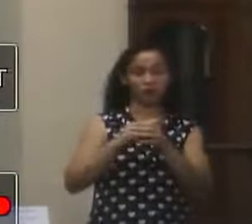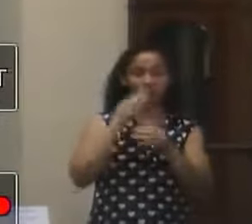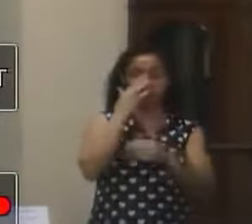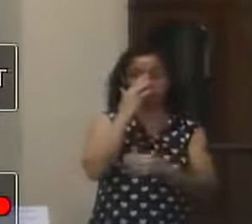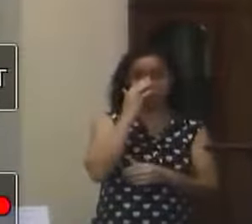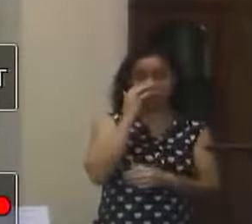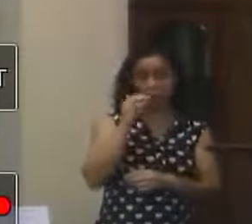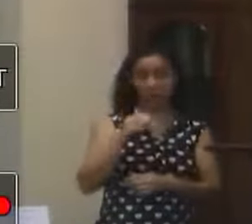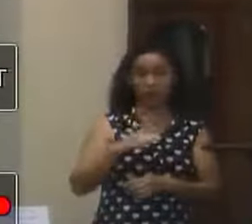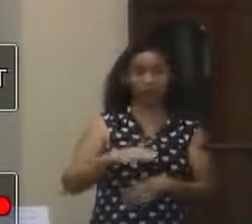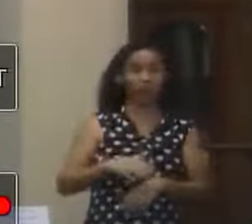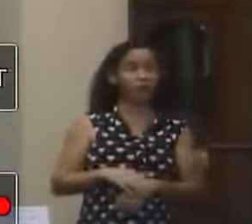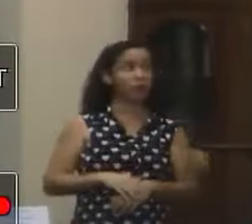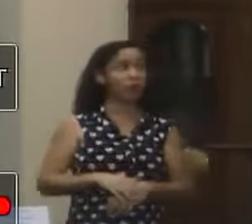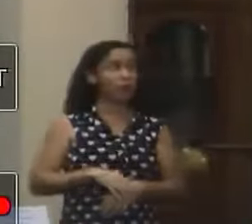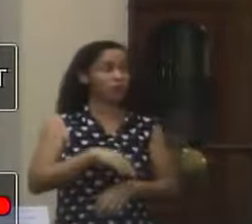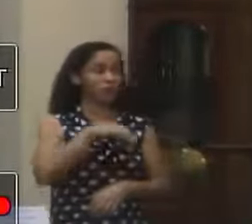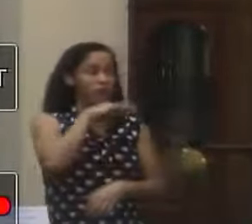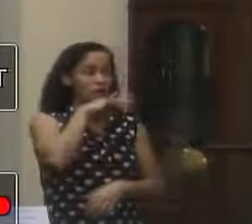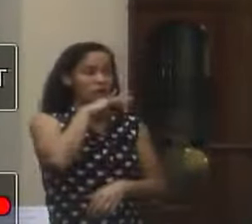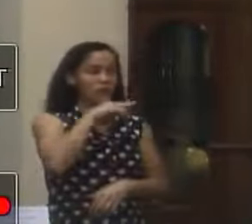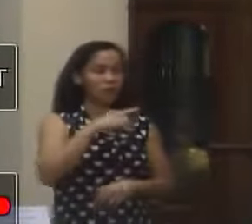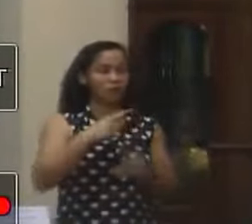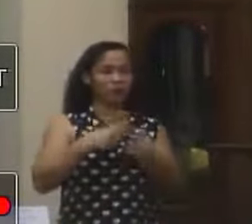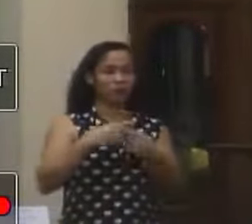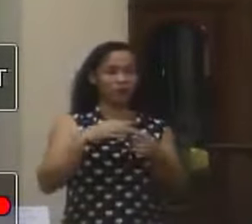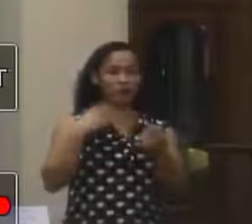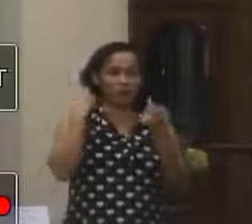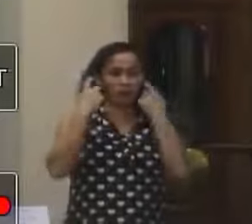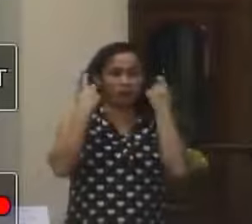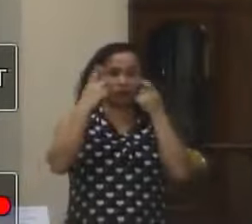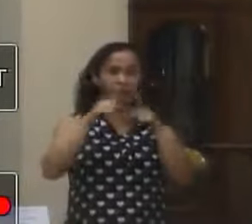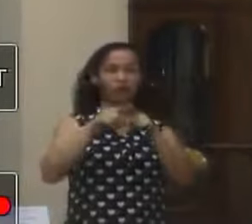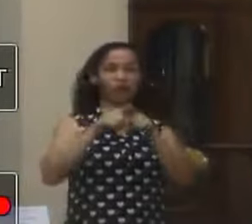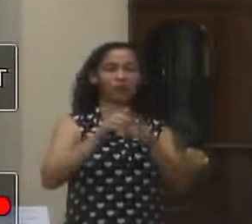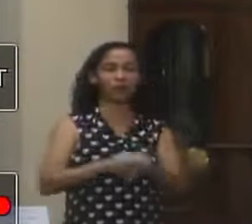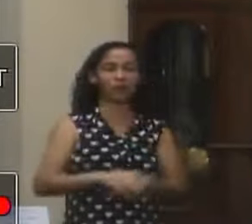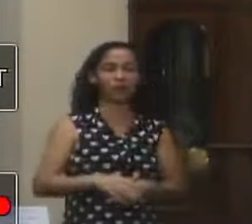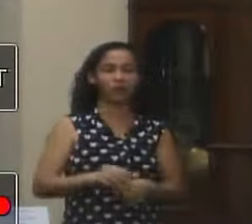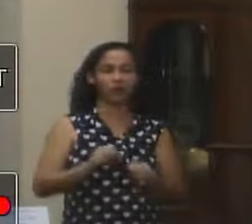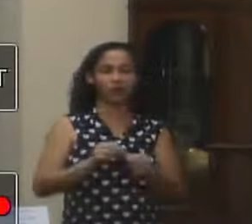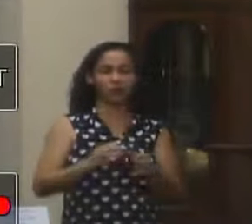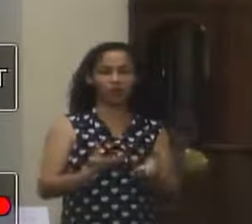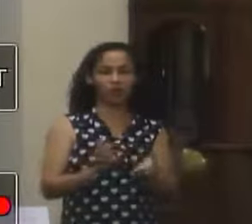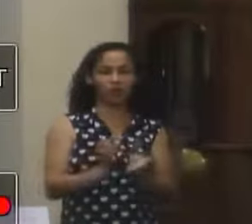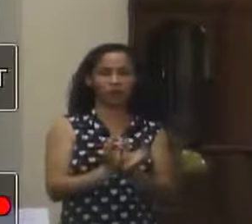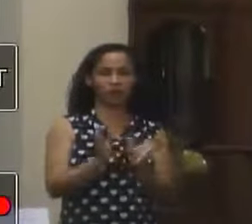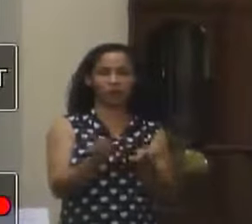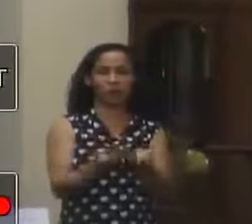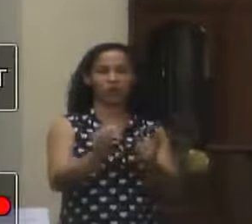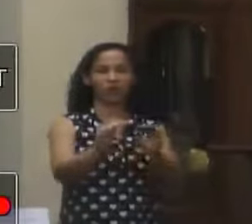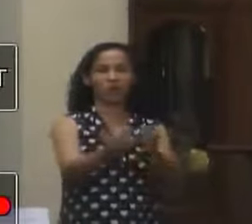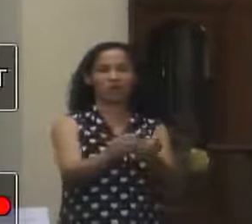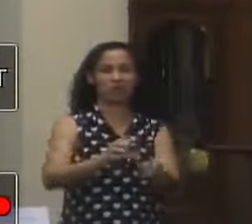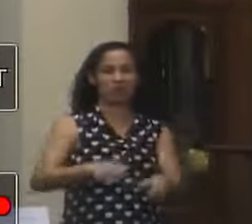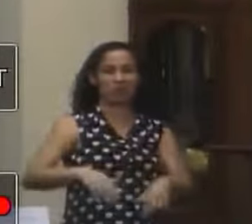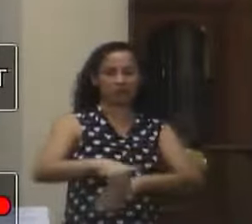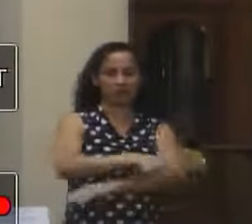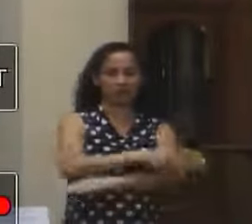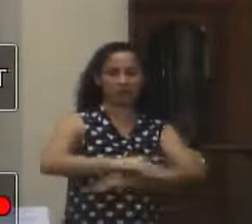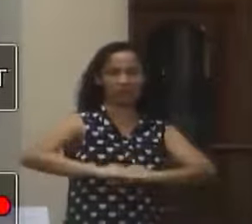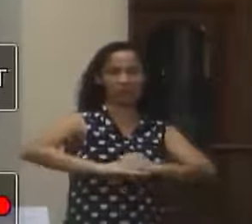é mais de uma das nossas preocupações para a operação tapa-buraco. Então, Celcinho, eu acho que tem